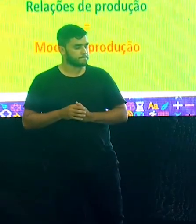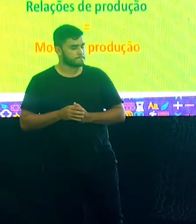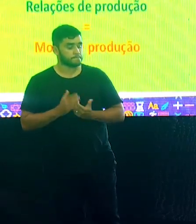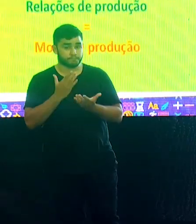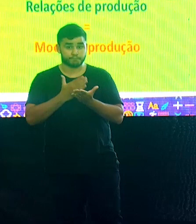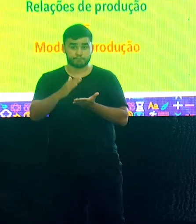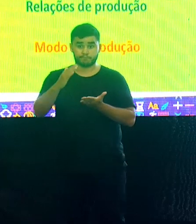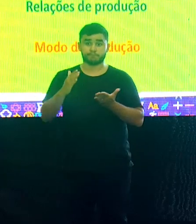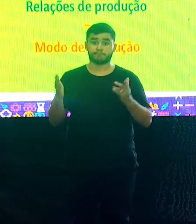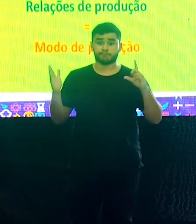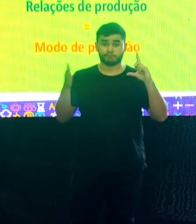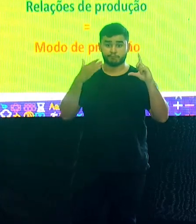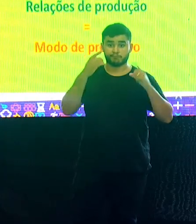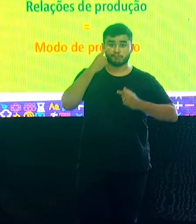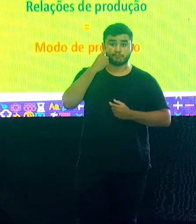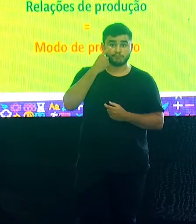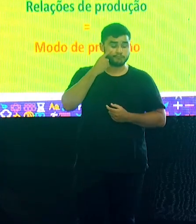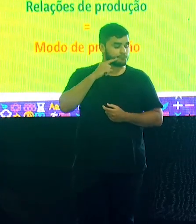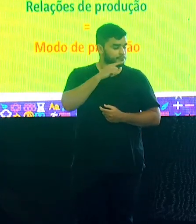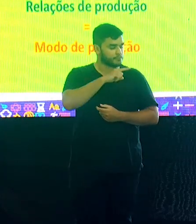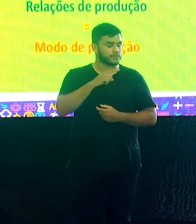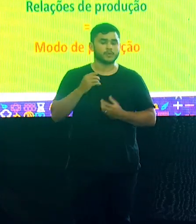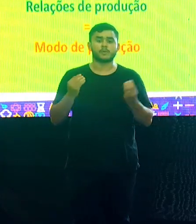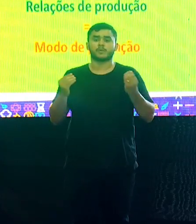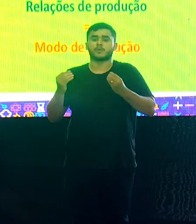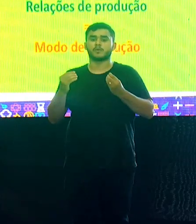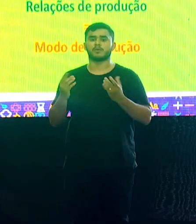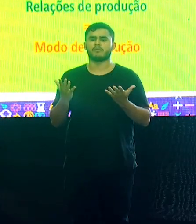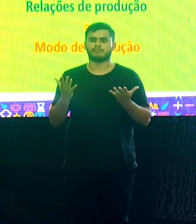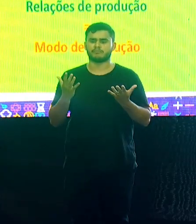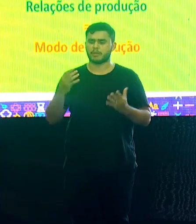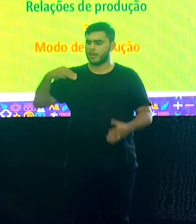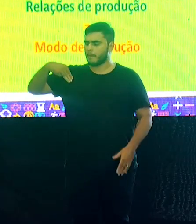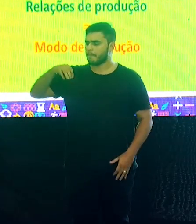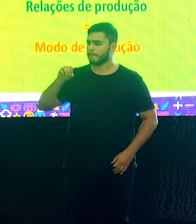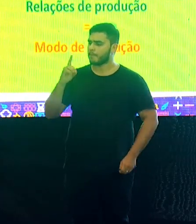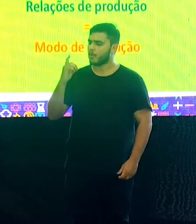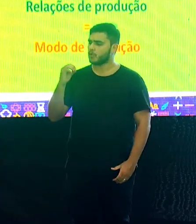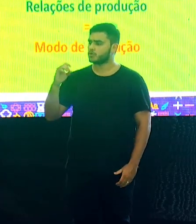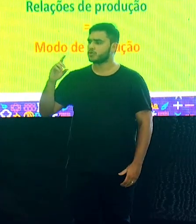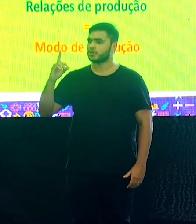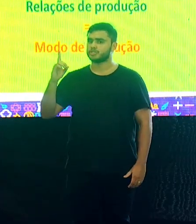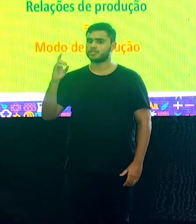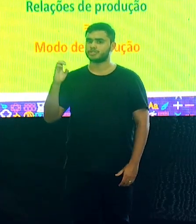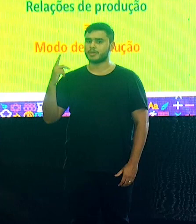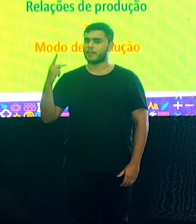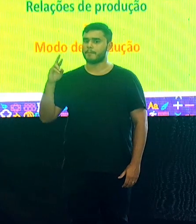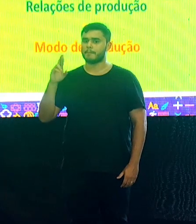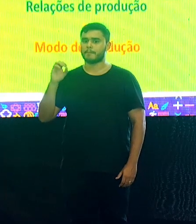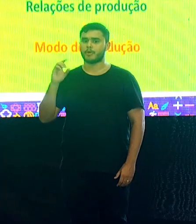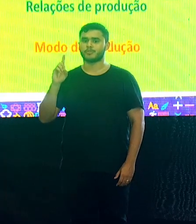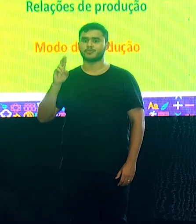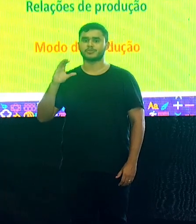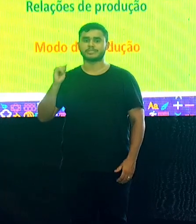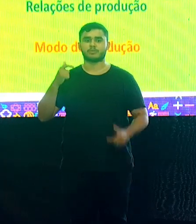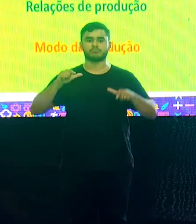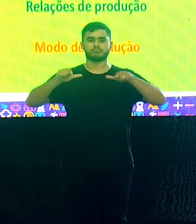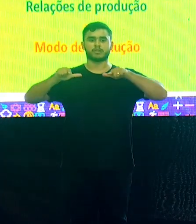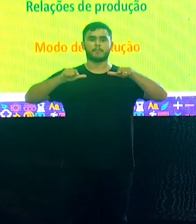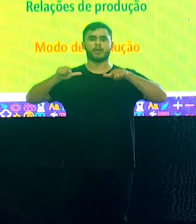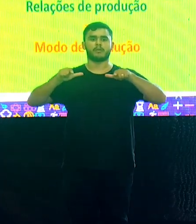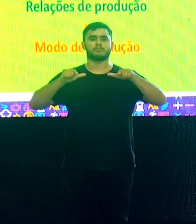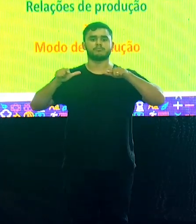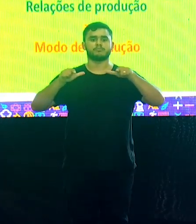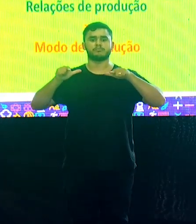vai começar definindo o conceito do modo de produção. Lembrando que esse conceito de modo de